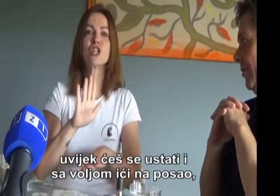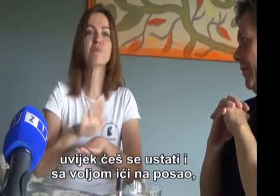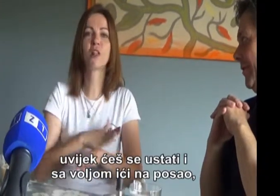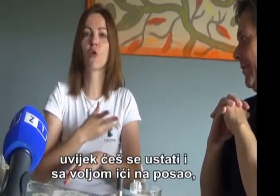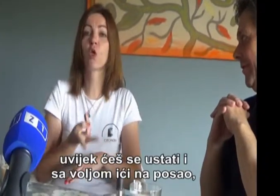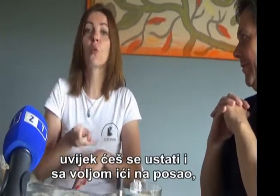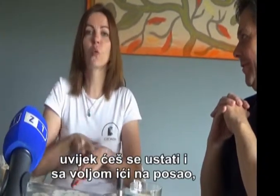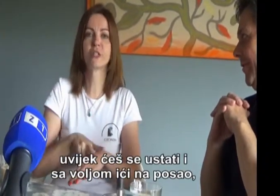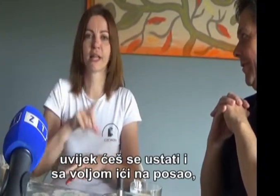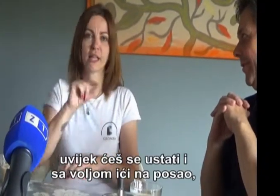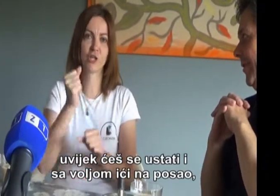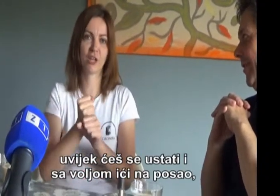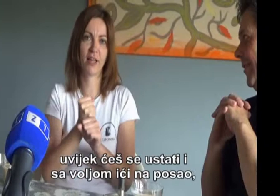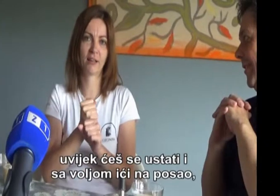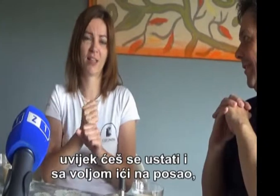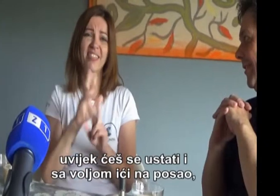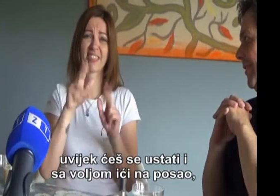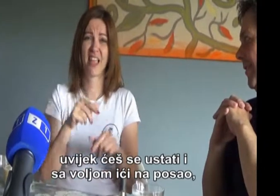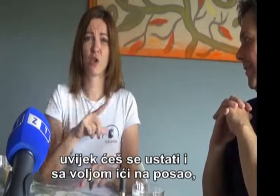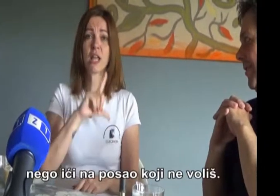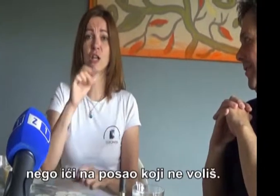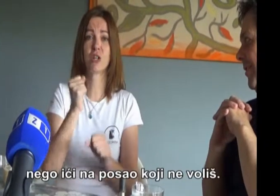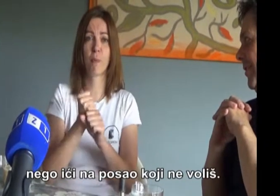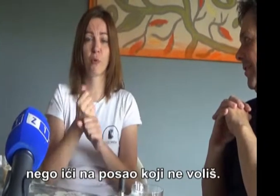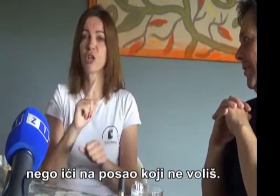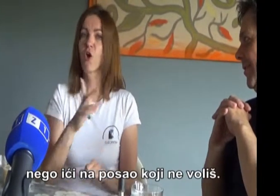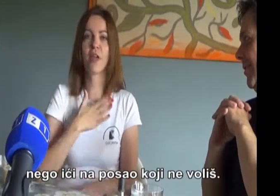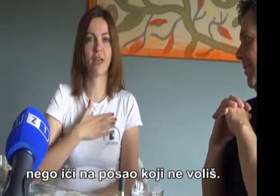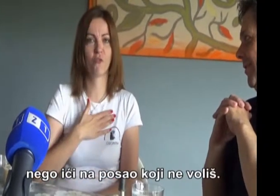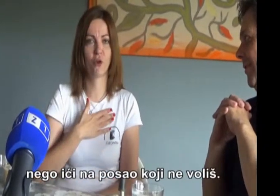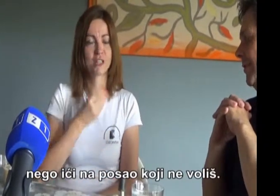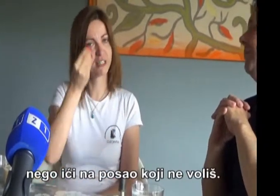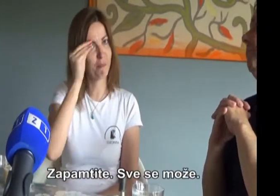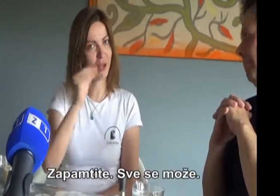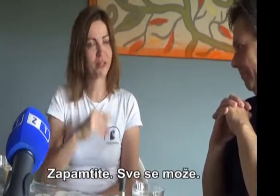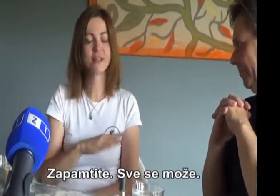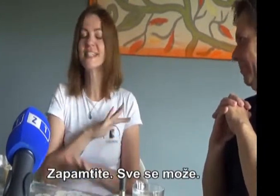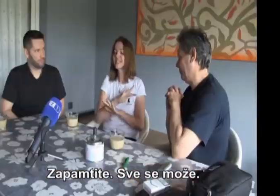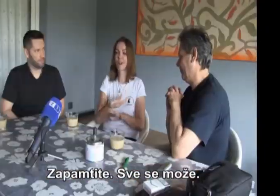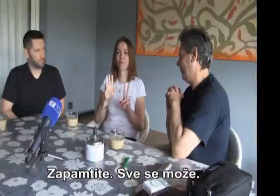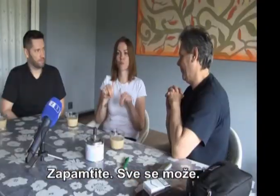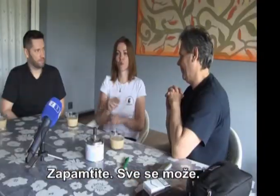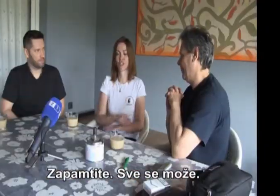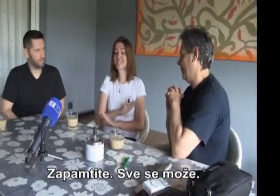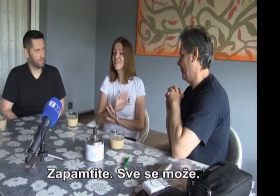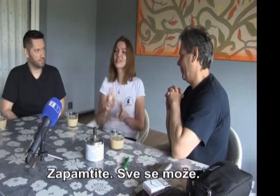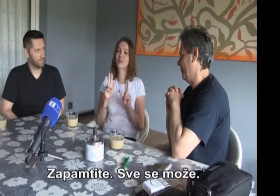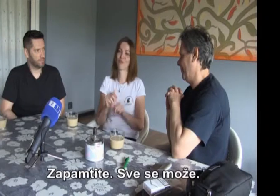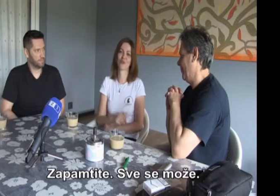Uvijek smo tvoje usta i širata. Neka isme posao koju polja. Upadno, sve može, sve se